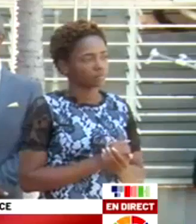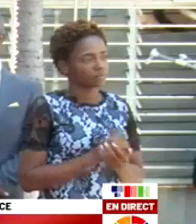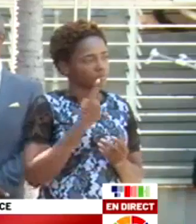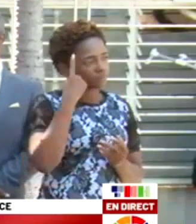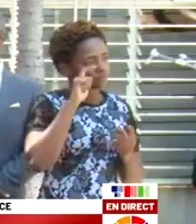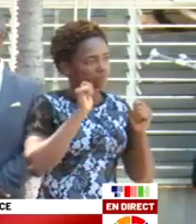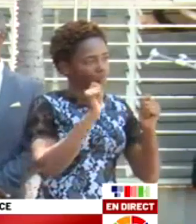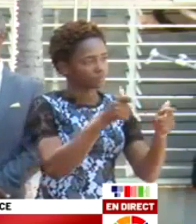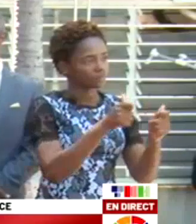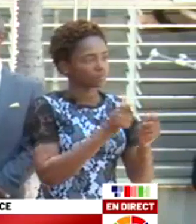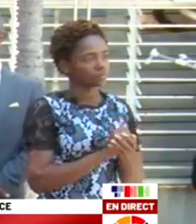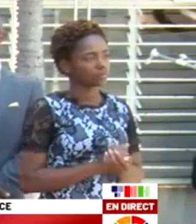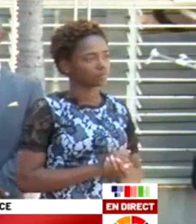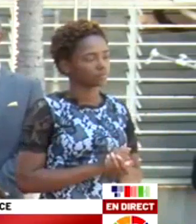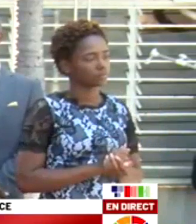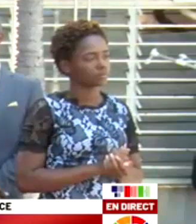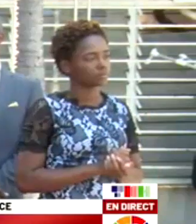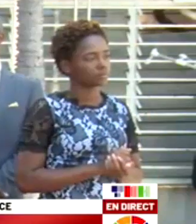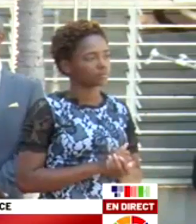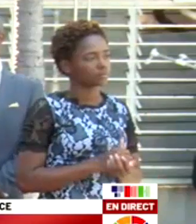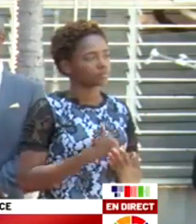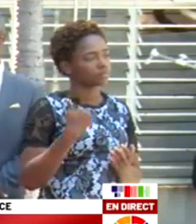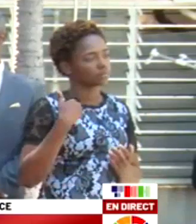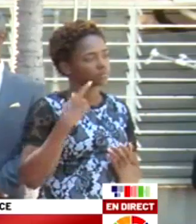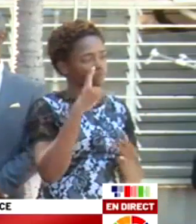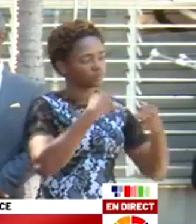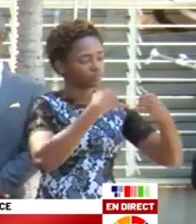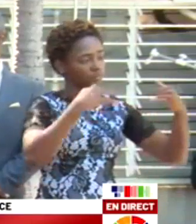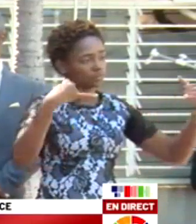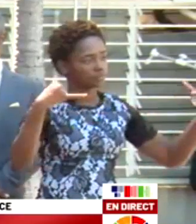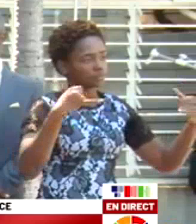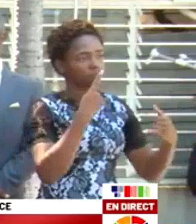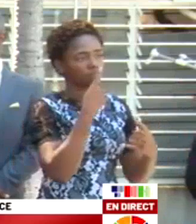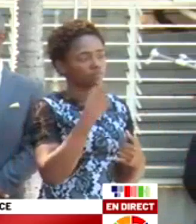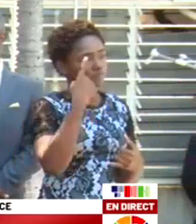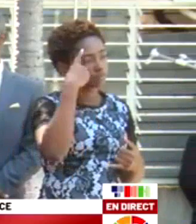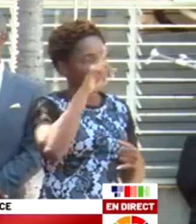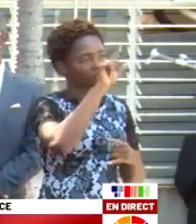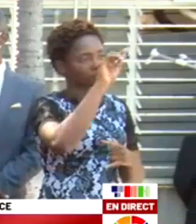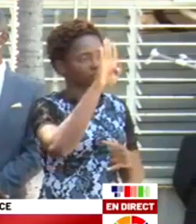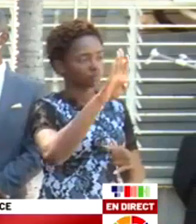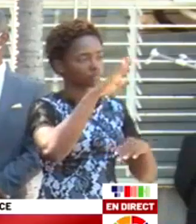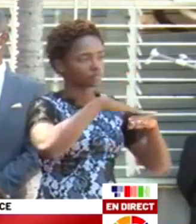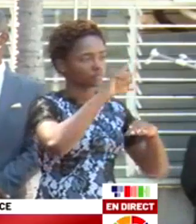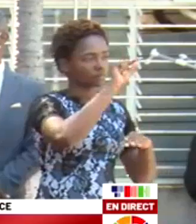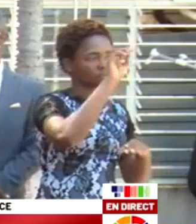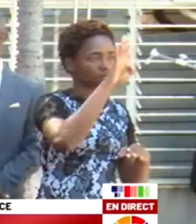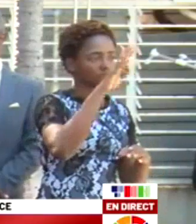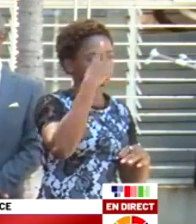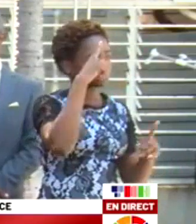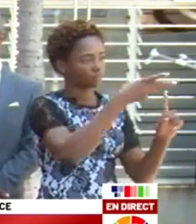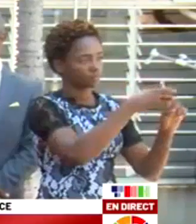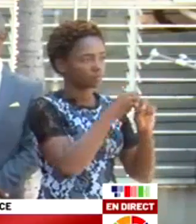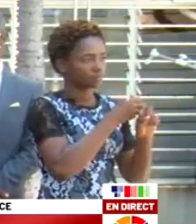pour rapidement, il y a une ligne rouge qui crée 24 heures sur 24 pour kidnapping. Ça veut dire la police